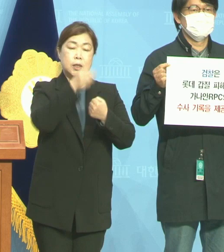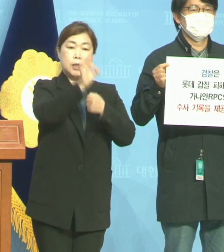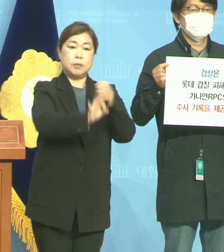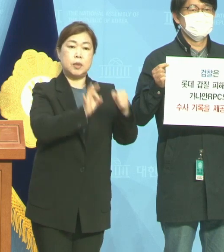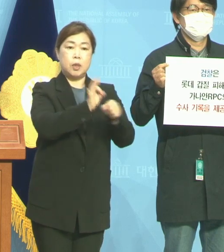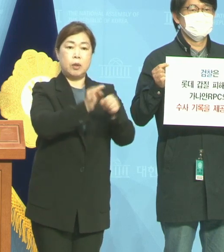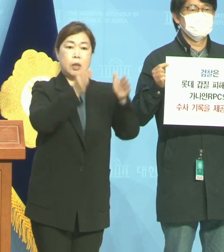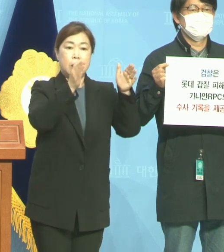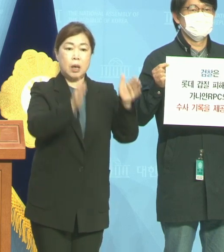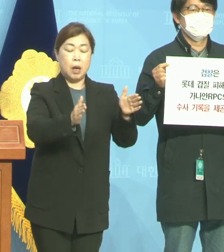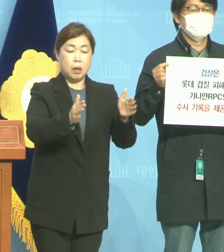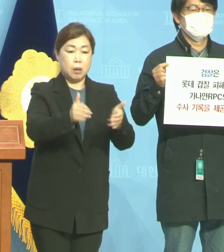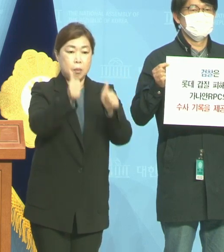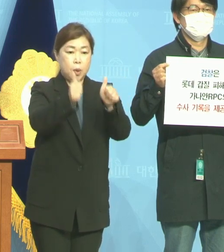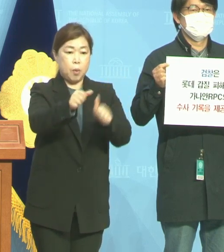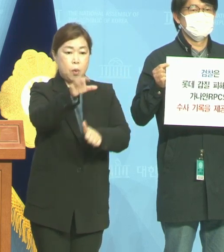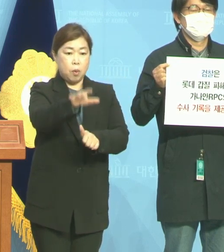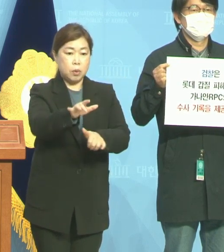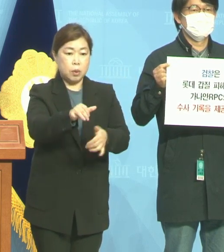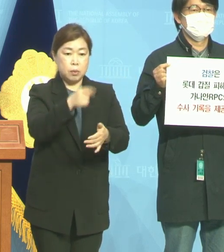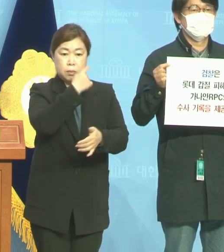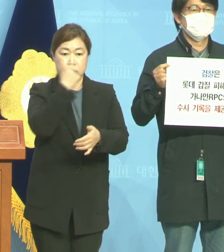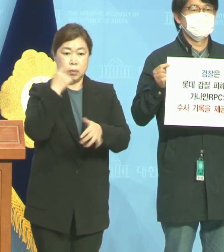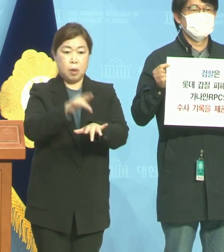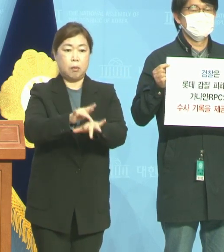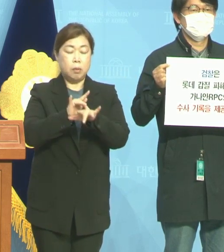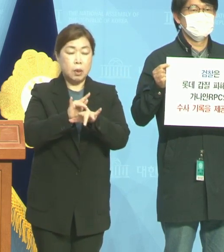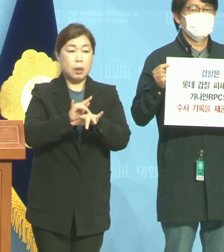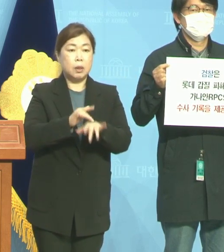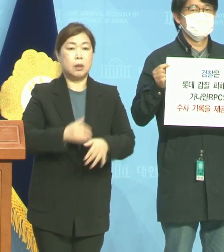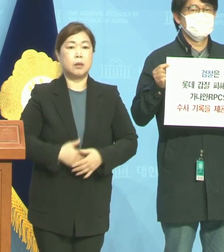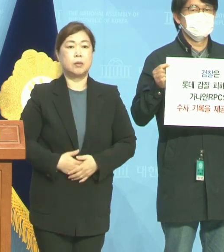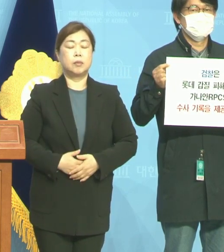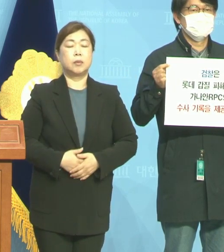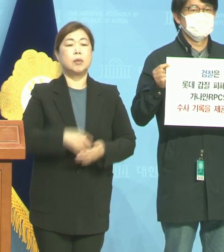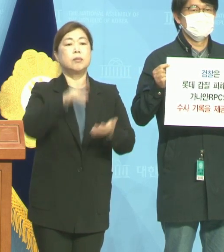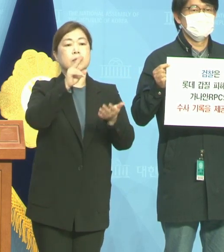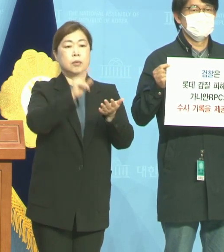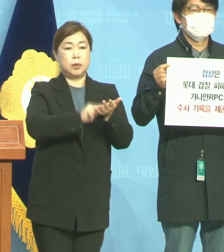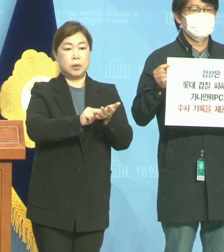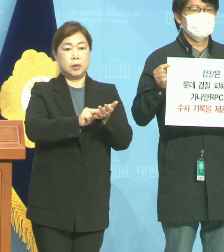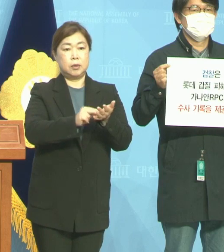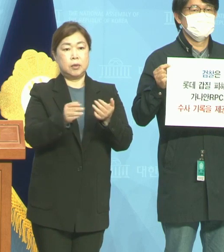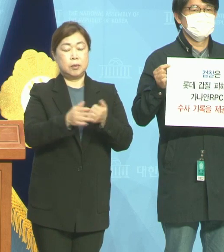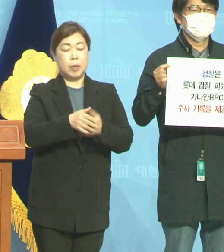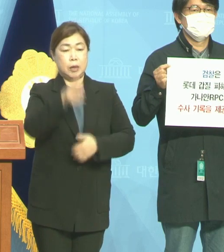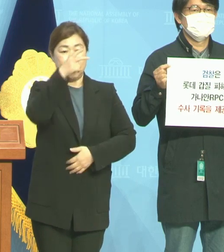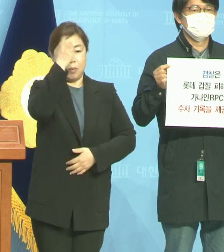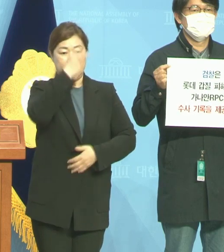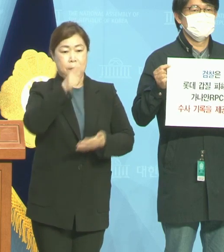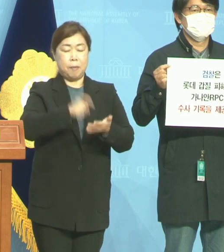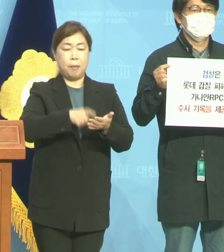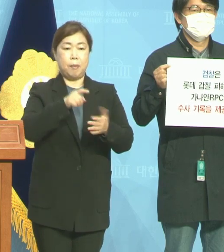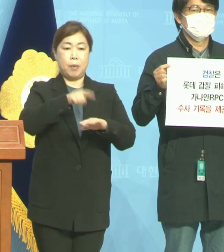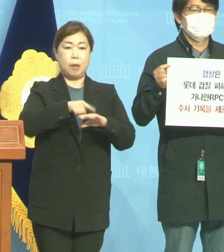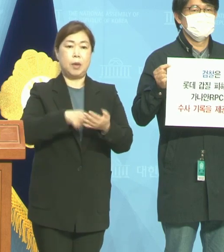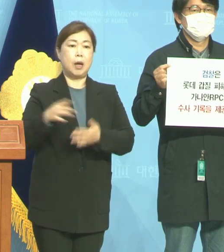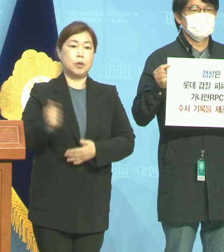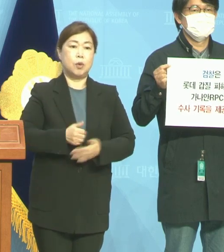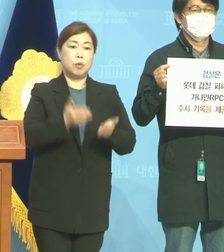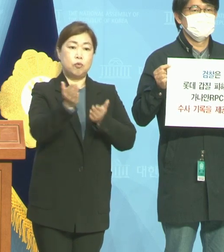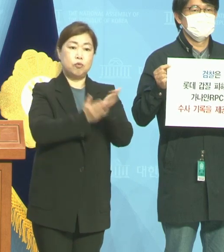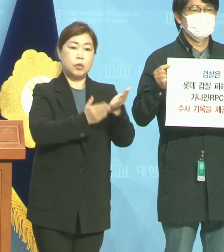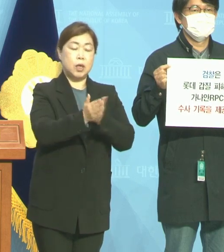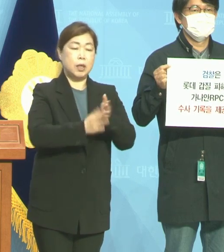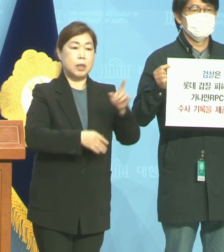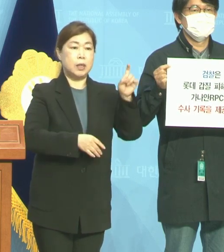마저 부정 담 할 위기에 왜 있습니다 절박한 마음으로 검찰의 촉구합니다 사건 번호 군상